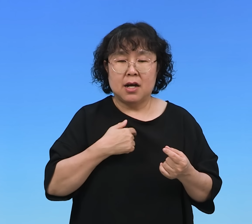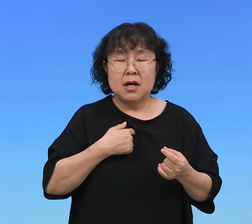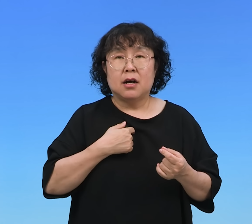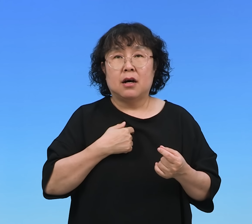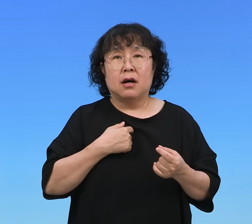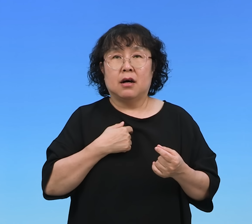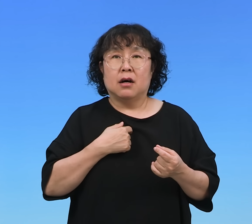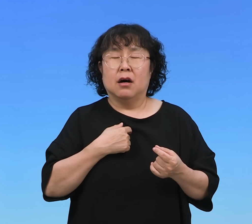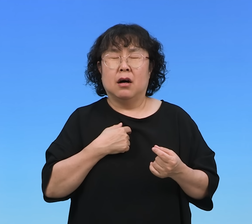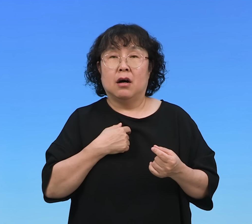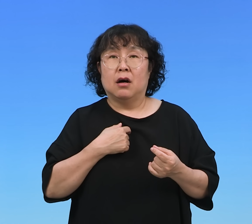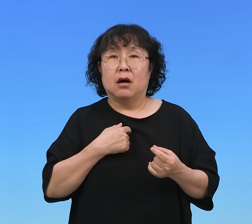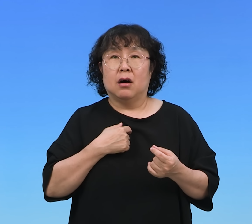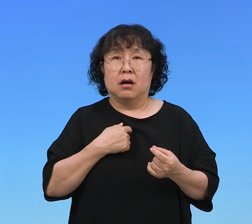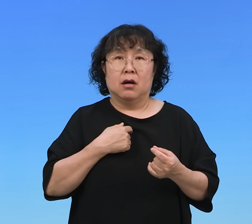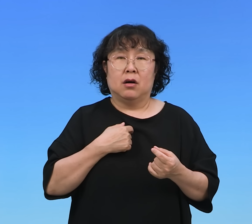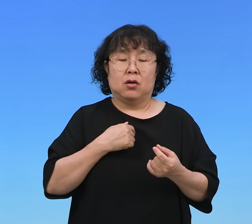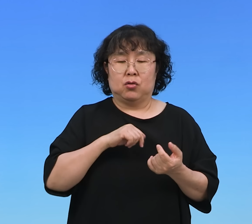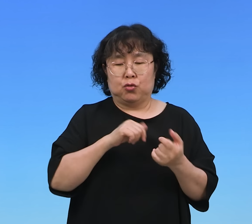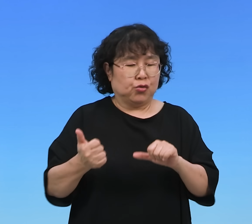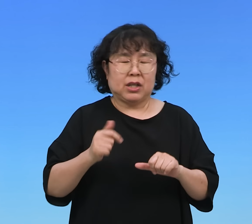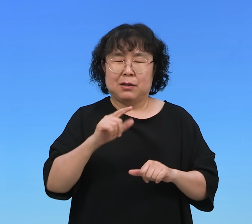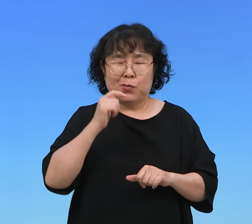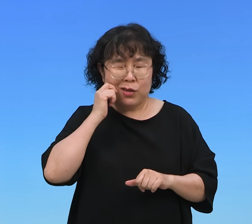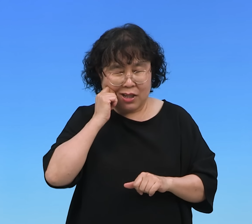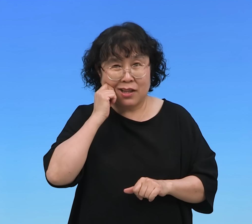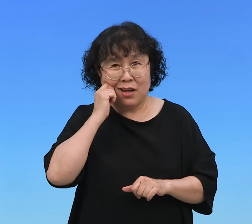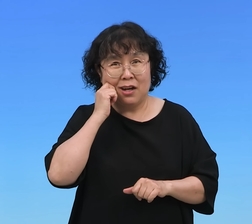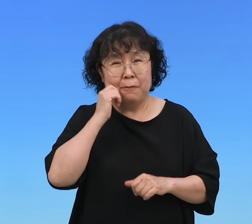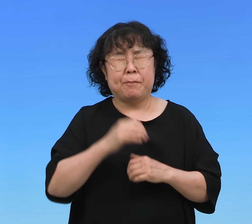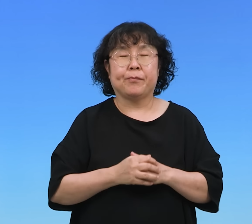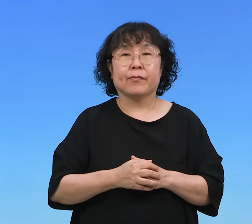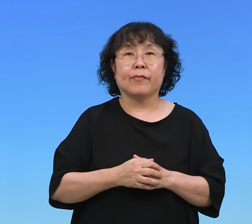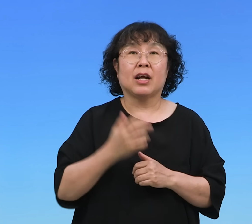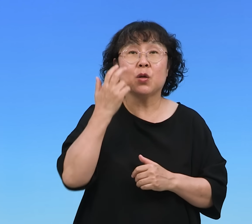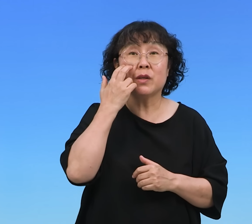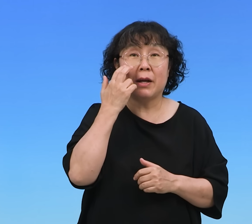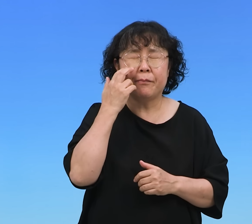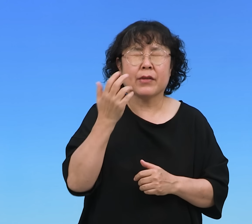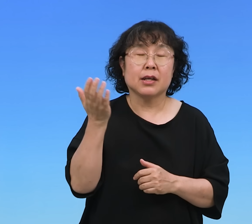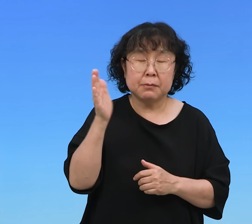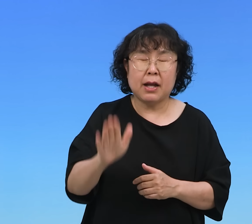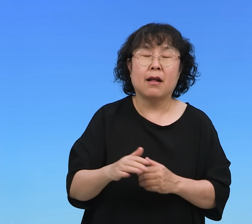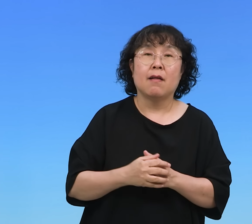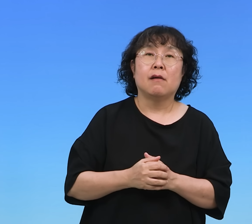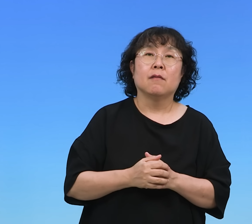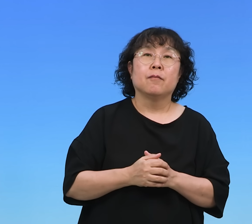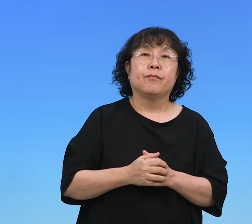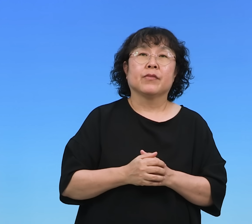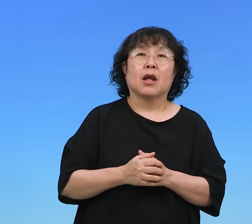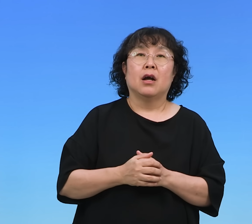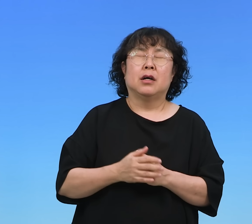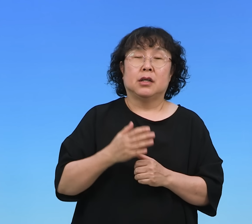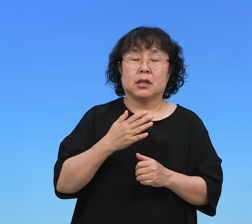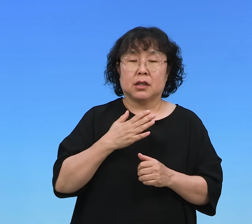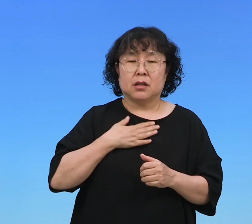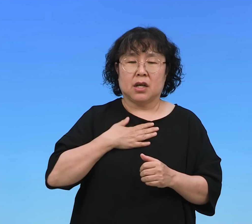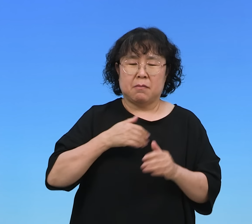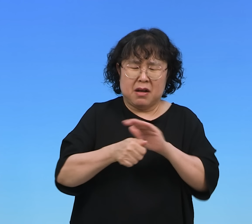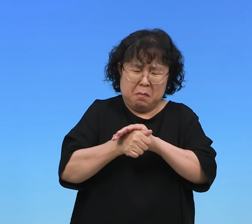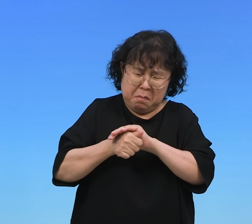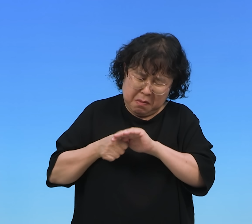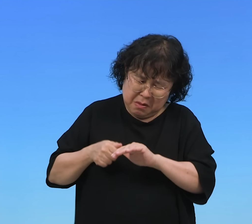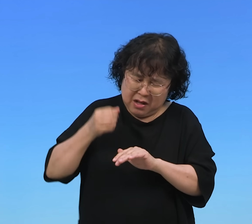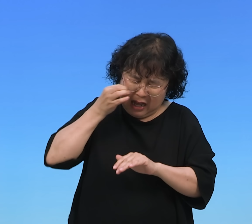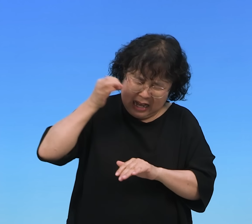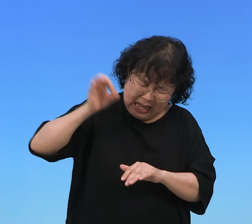그렇게 장기판에 졸 같은 인생이었는데요, 그런 제가 하나님이 저를 만나주시고 믿음이